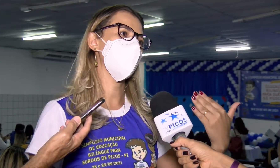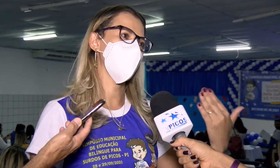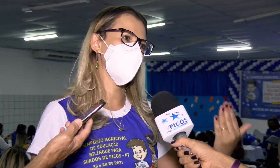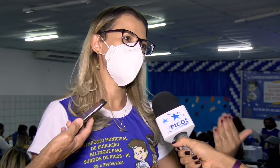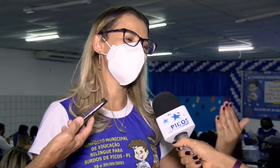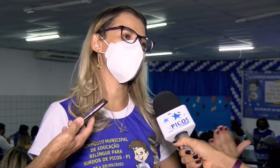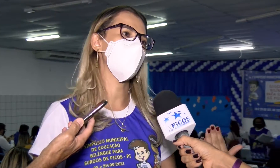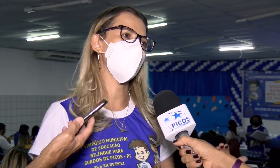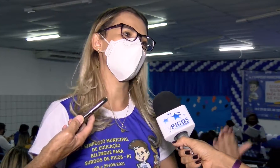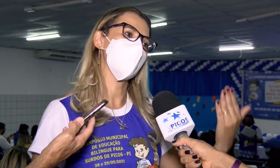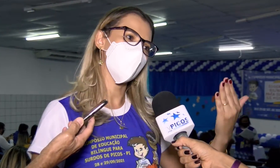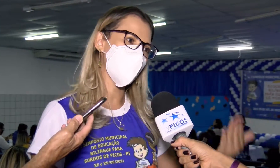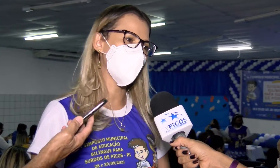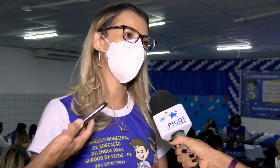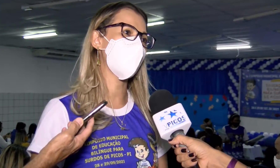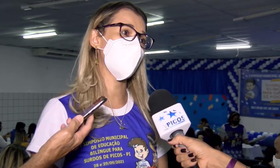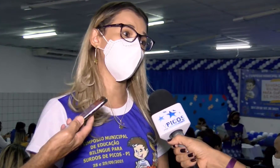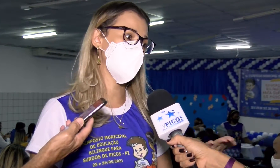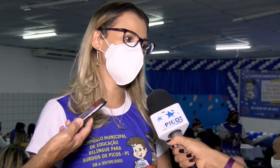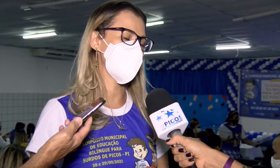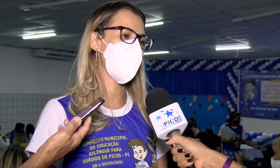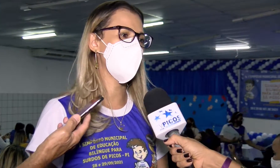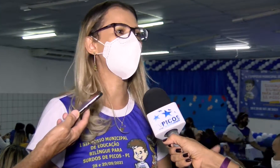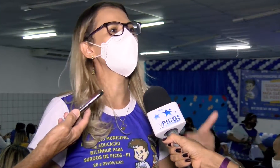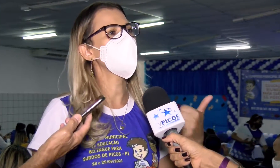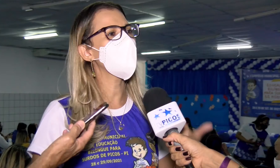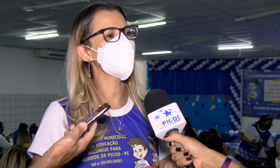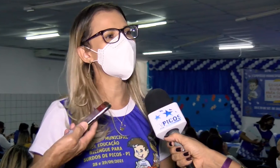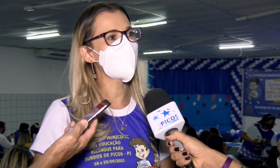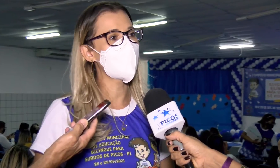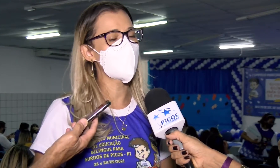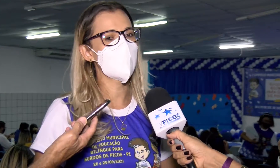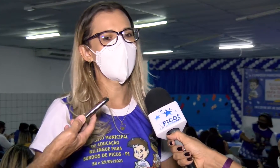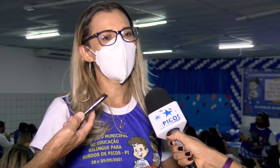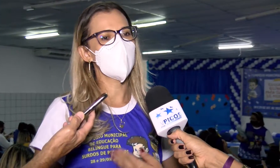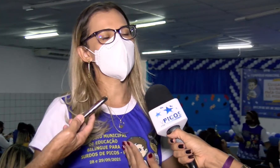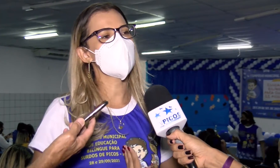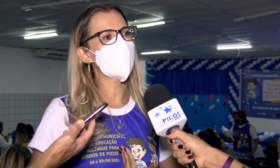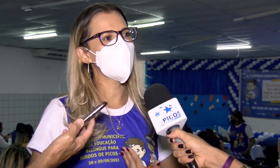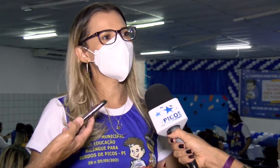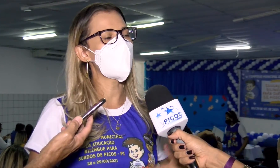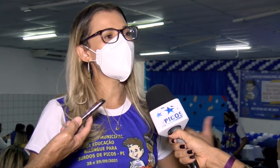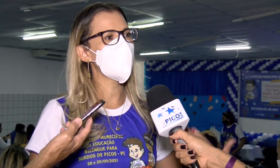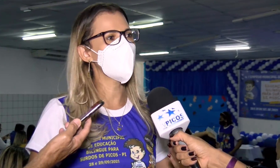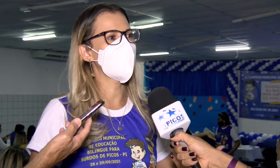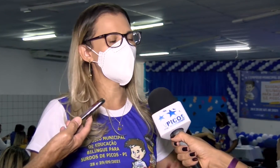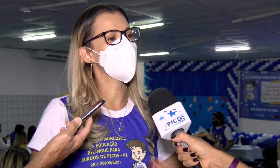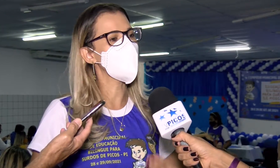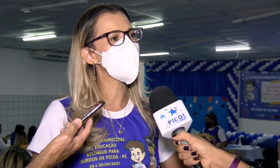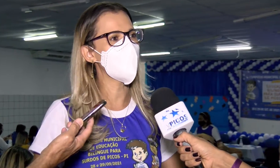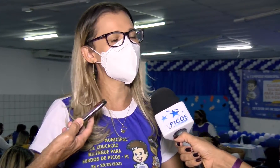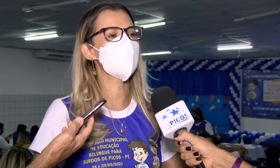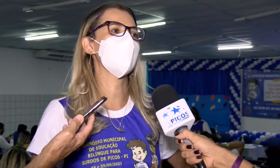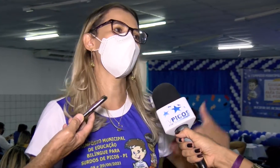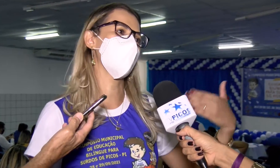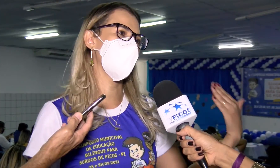gente fizesse o projeto na modalidade presencial por conta da internet. Os nossos alunos, a maioria dos alunos surdos de Picos são da